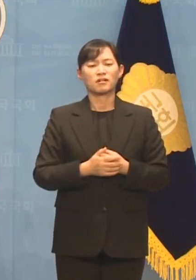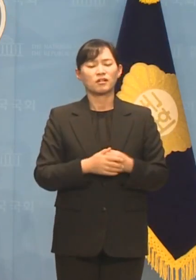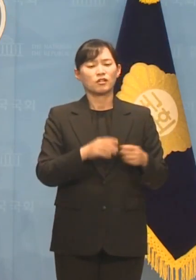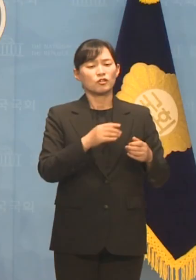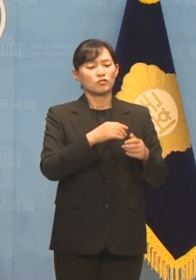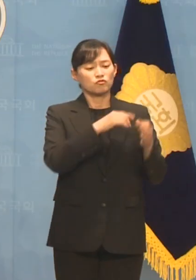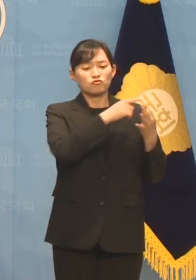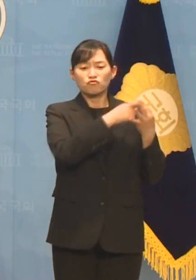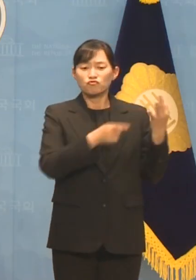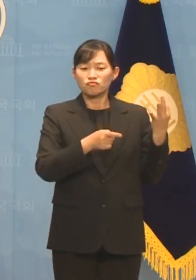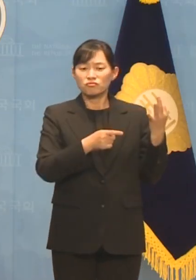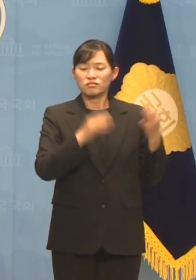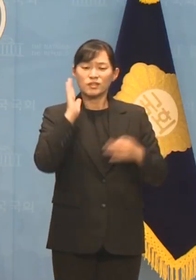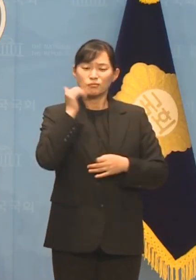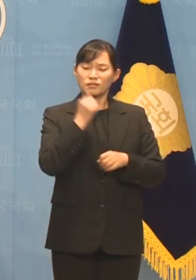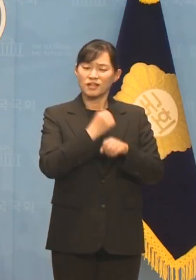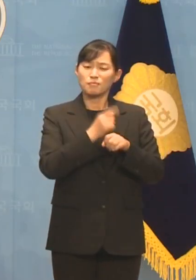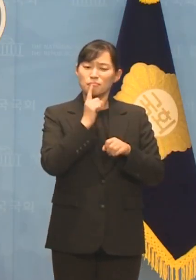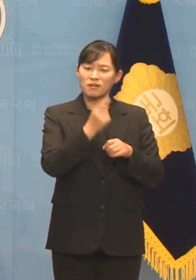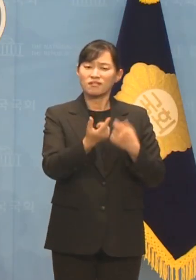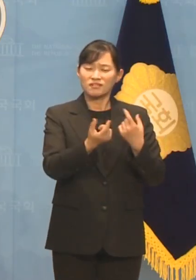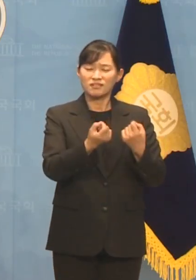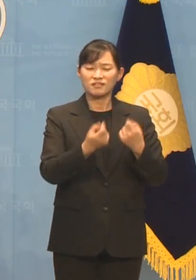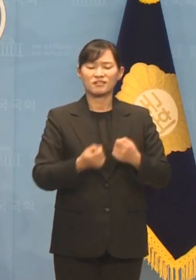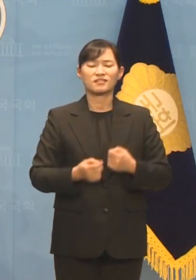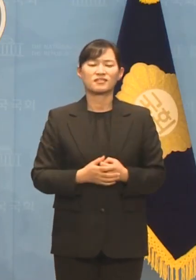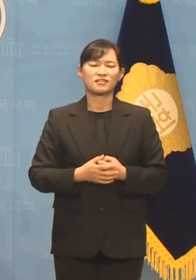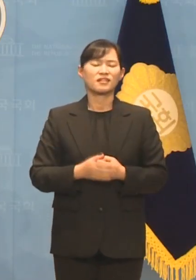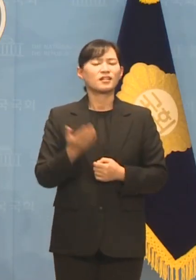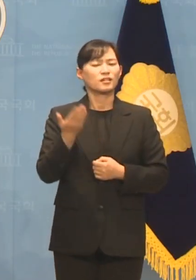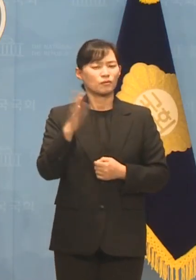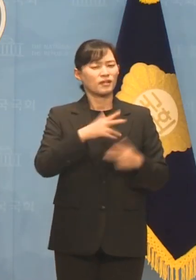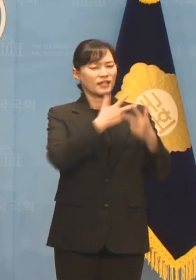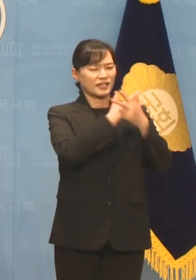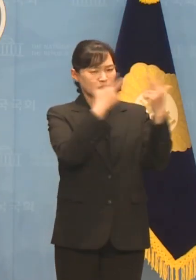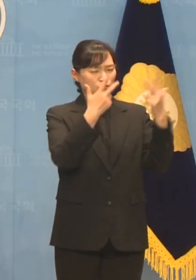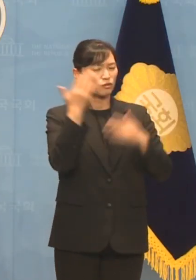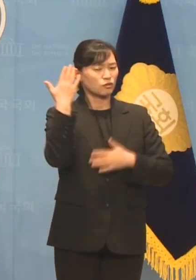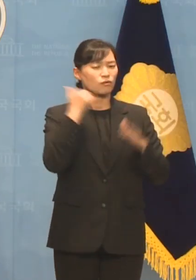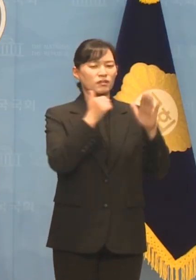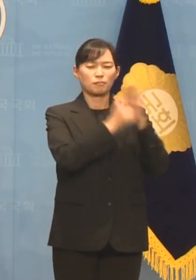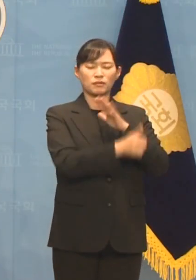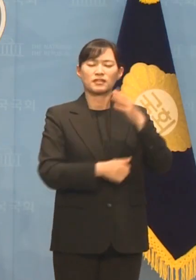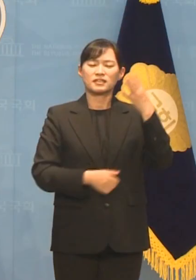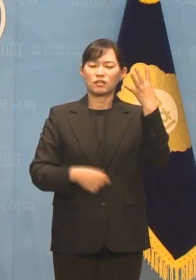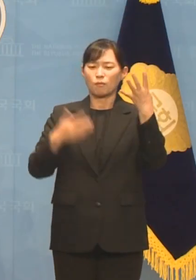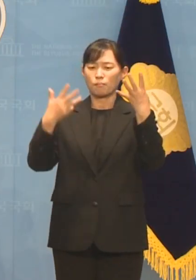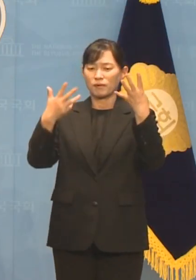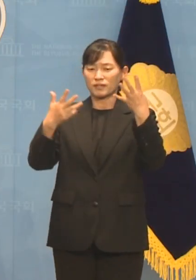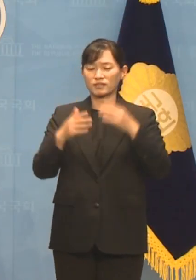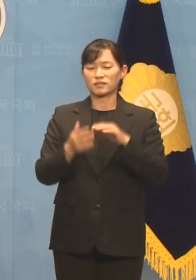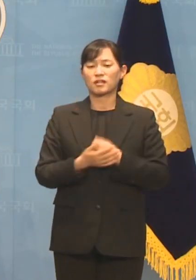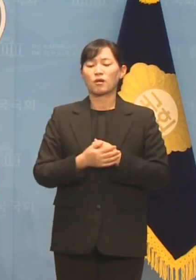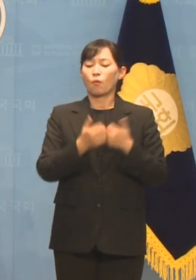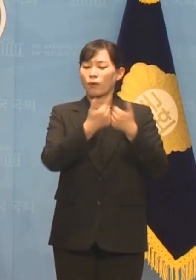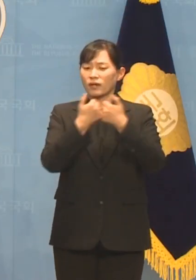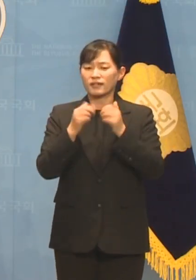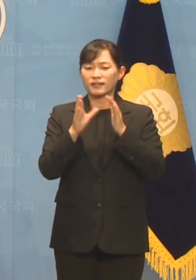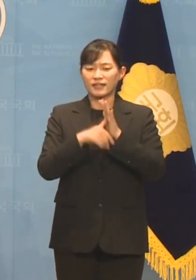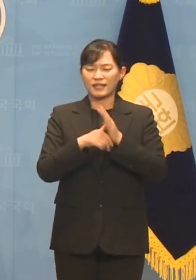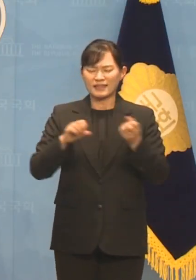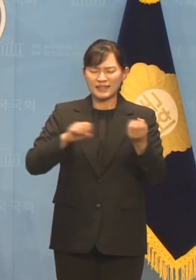윤석열 대통령에게 하는 말 같습니다. 그러나 이재명 전 대표는 4월 8일 최고위 회의에서 내란